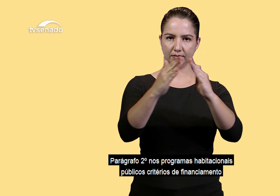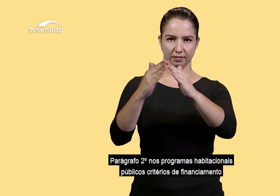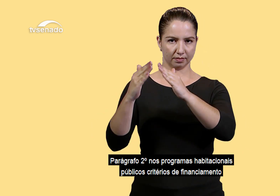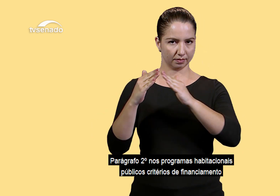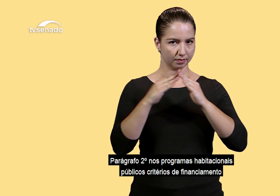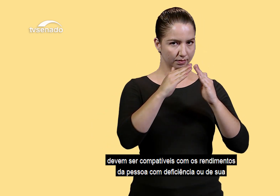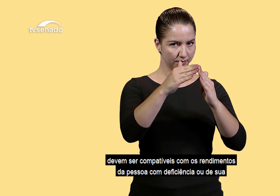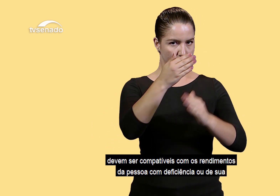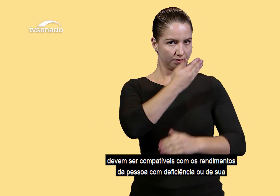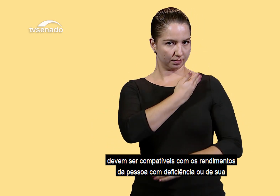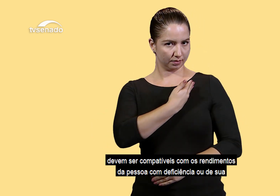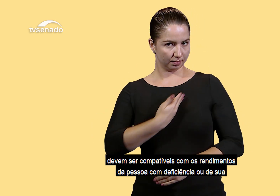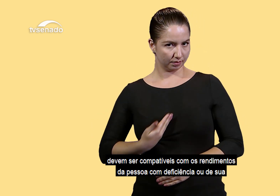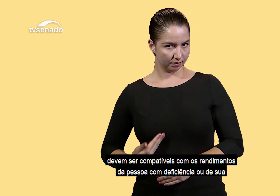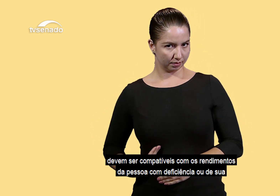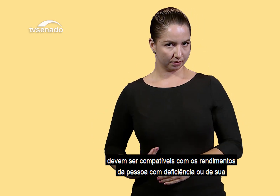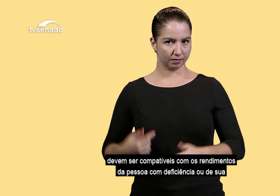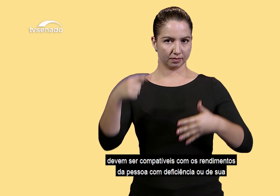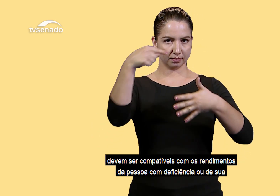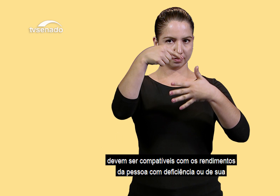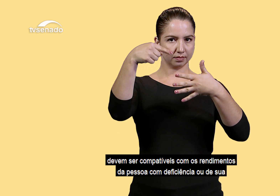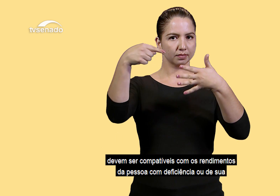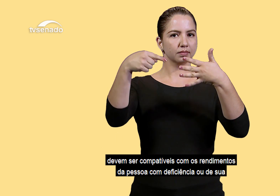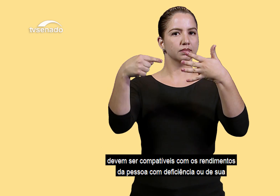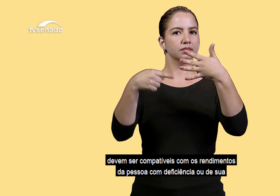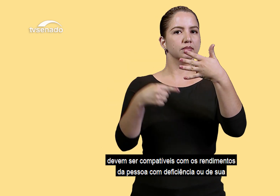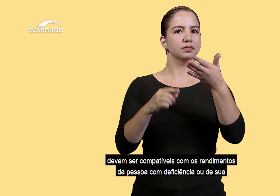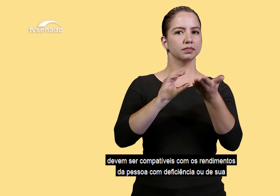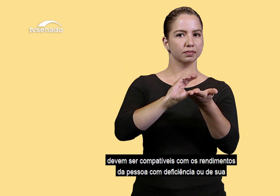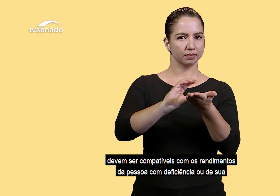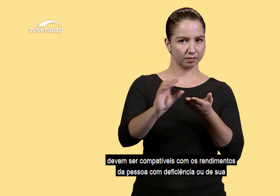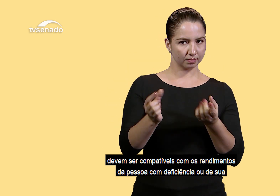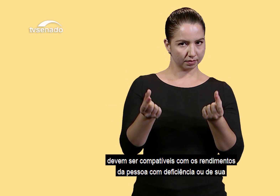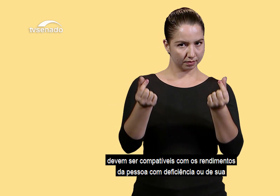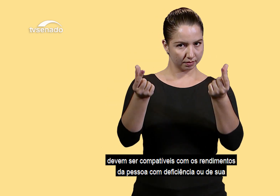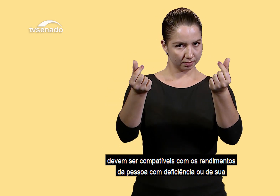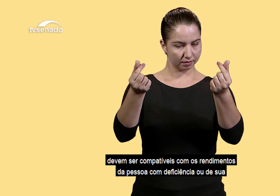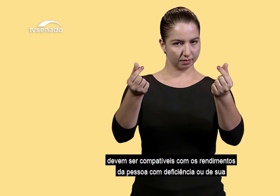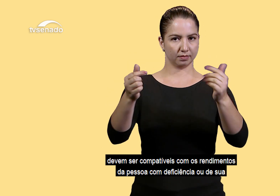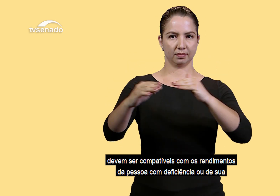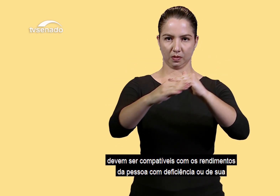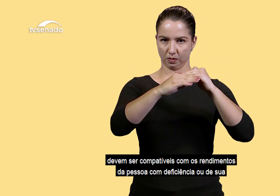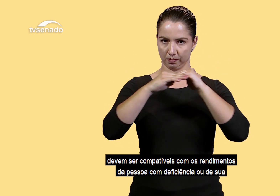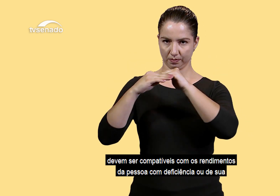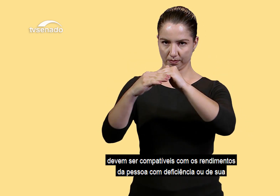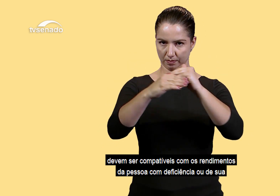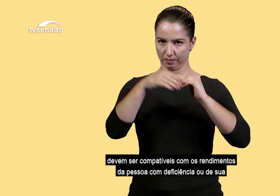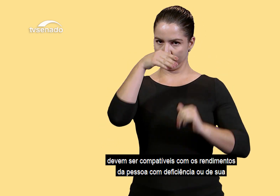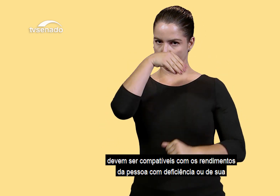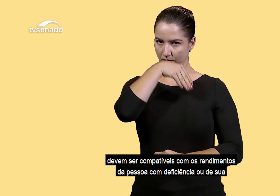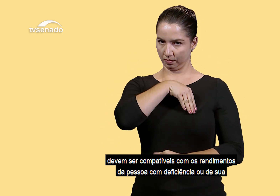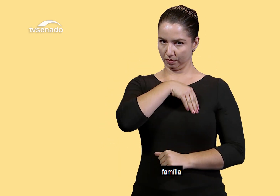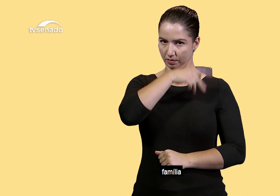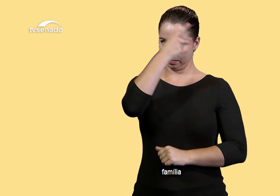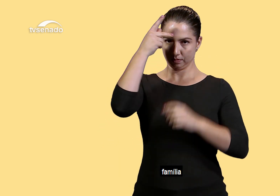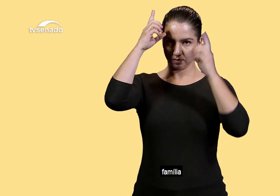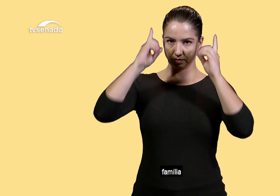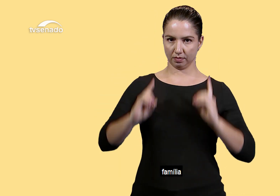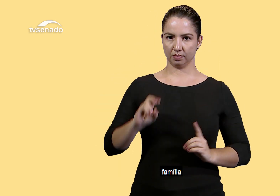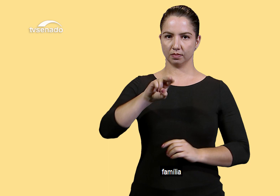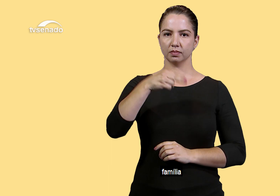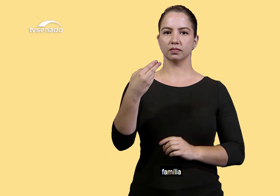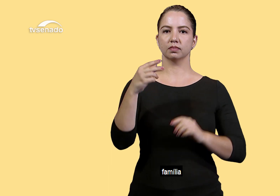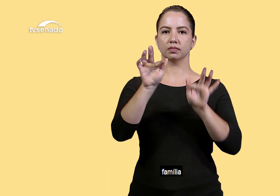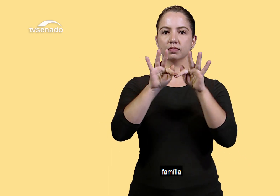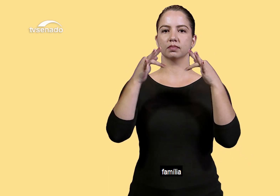critérios de financiamento devem ser compatíveis com os rendimentos da pessoa com deficiência ou de sua família.